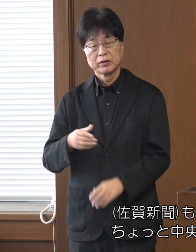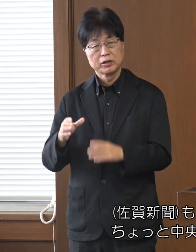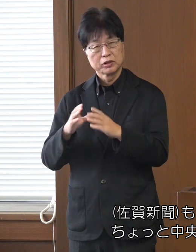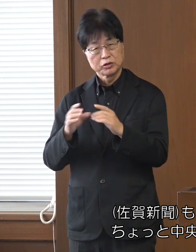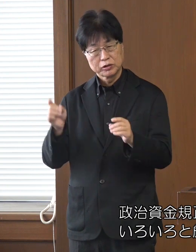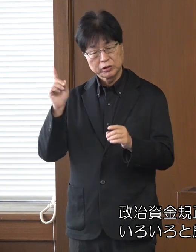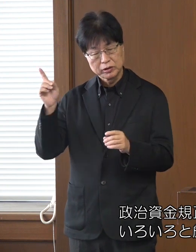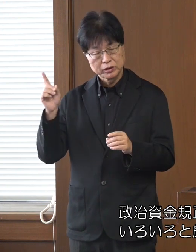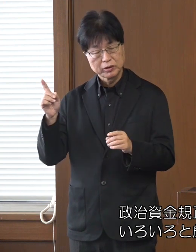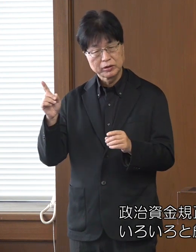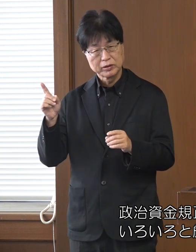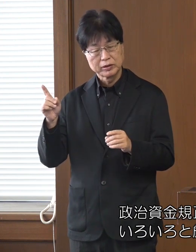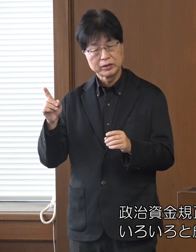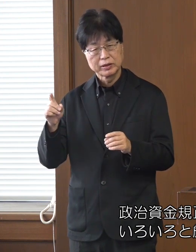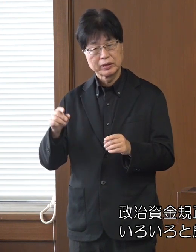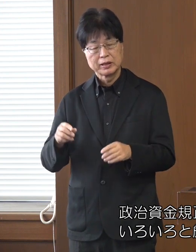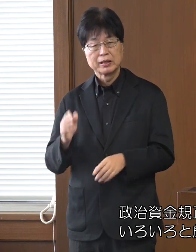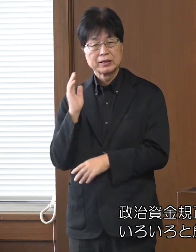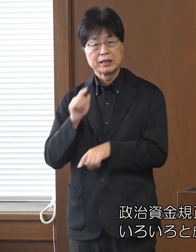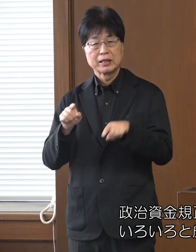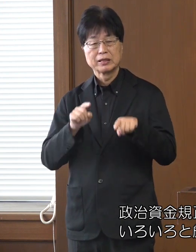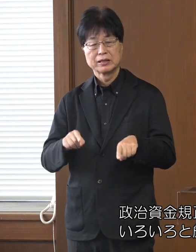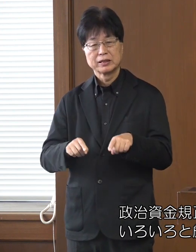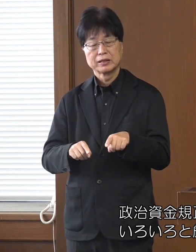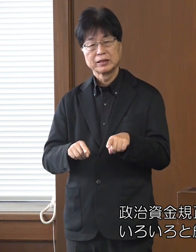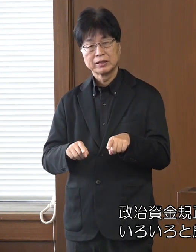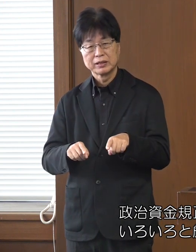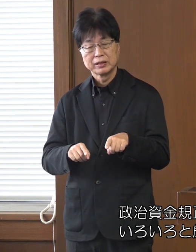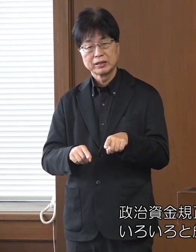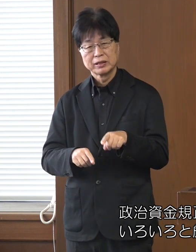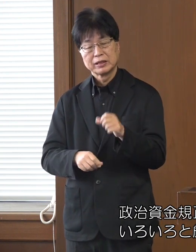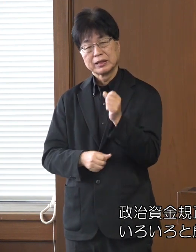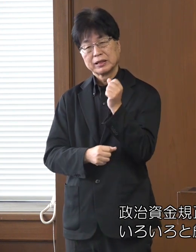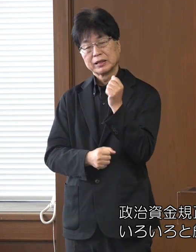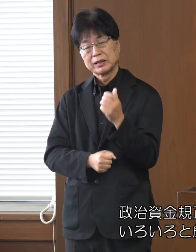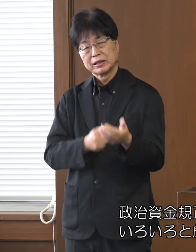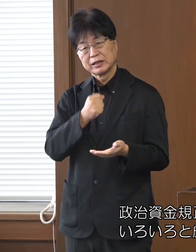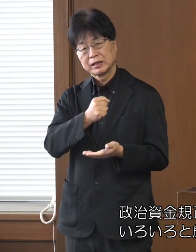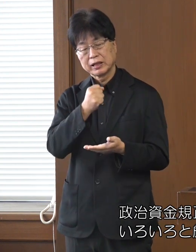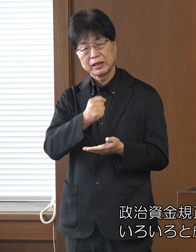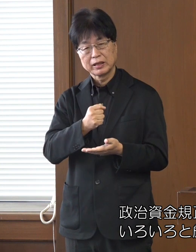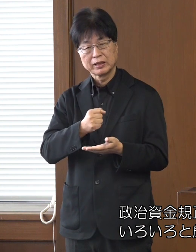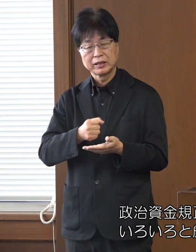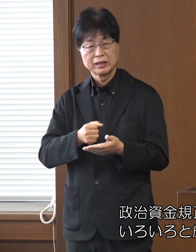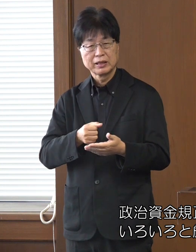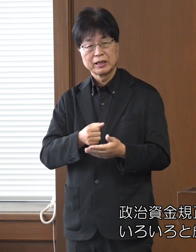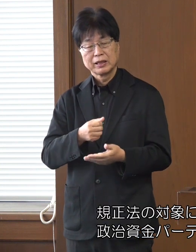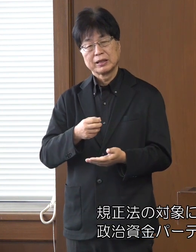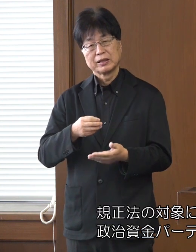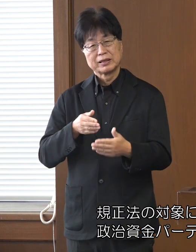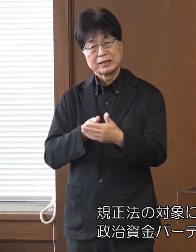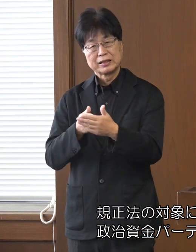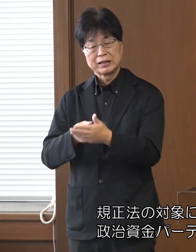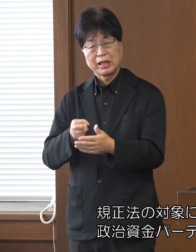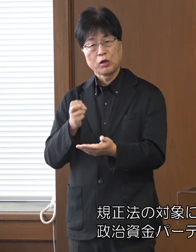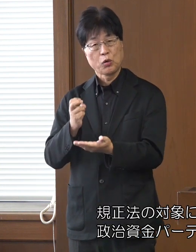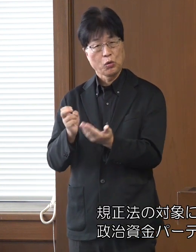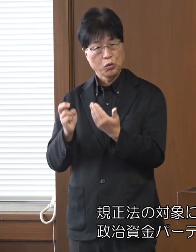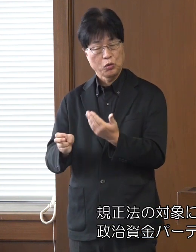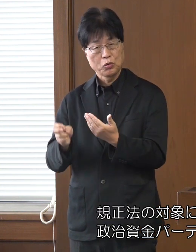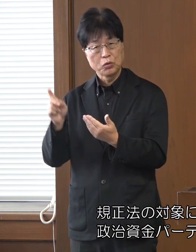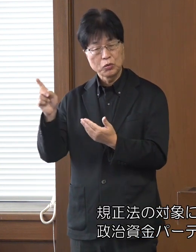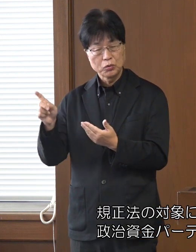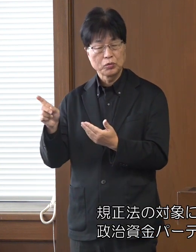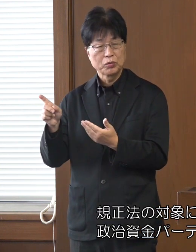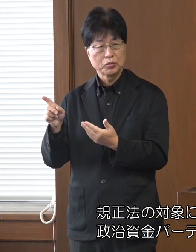るんですけども、政治資金規正法に対して、まあ、国民からもいろいろと厳しい目が向けられていて、まあ、規正法の対